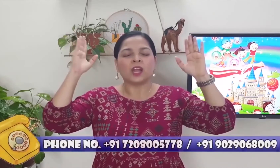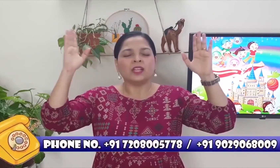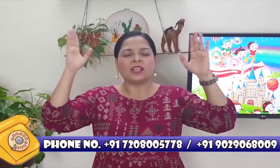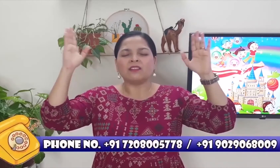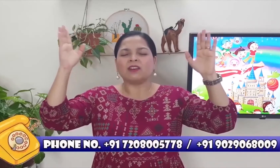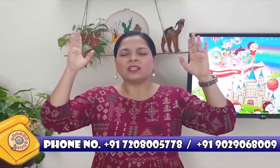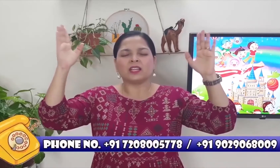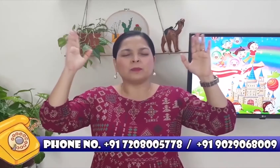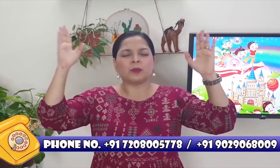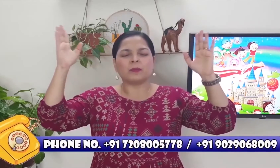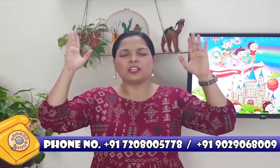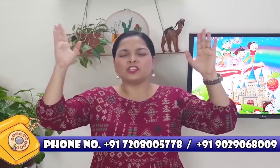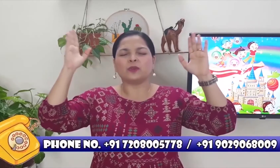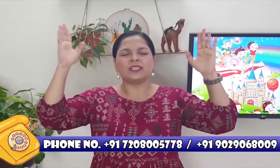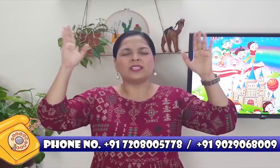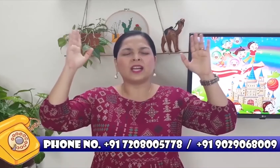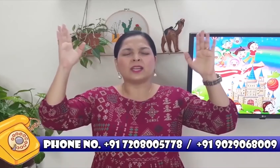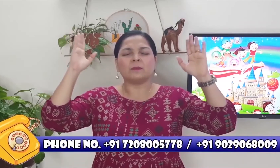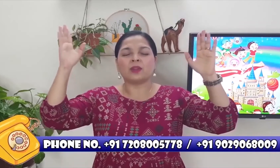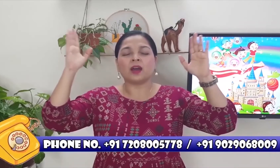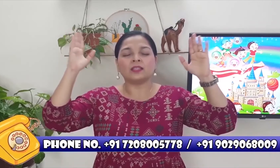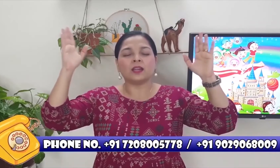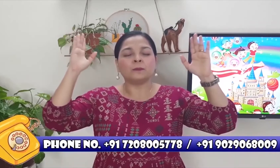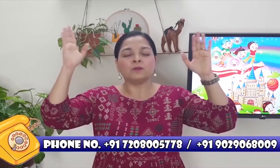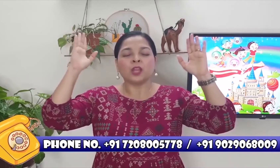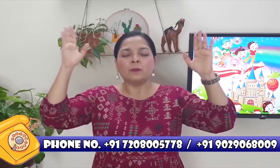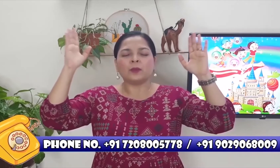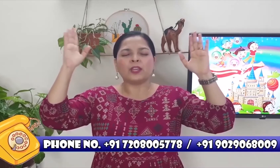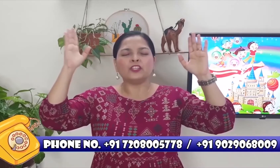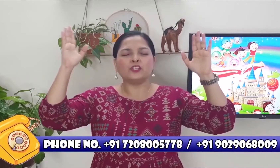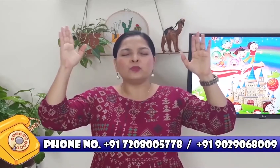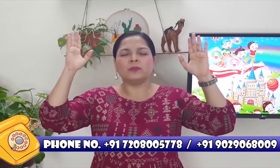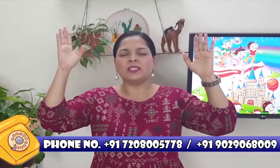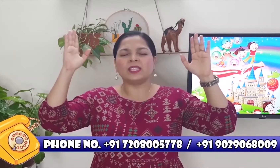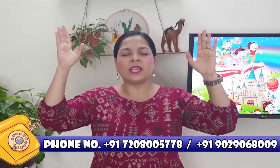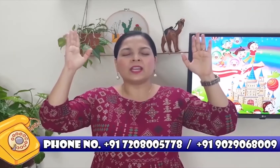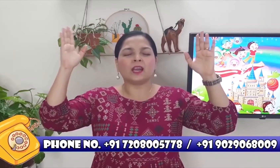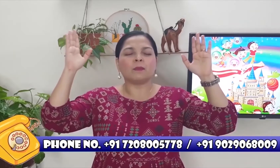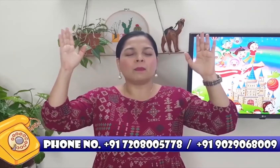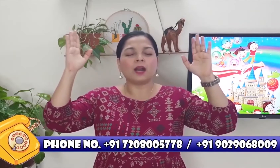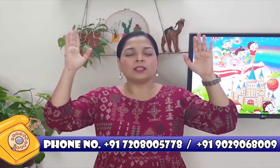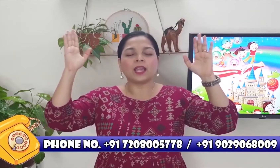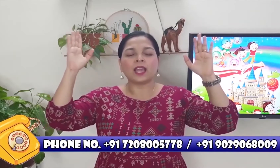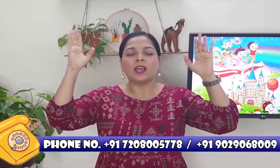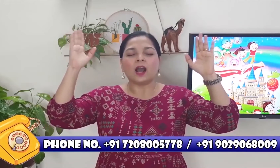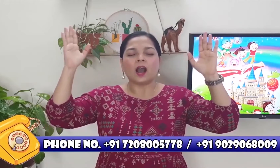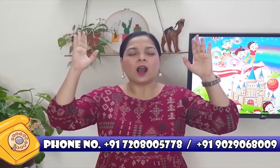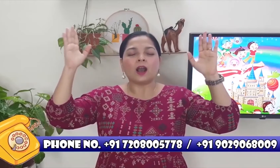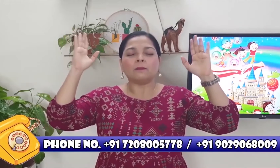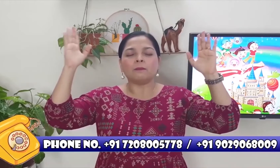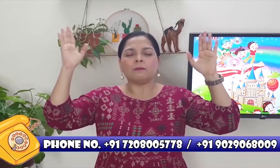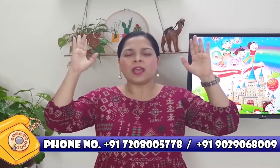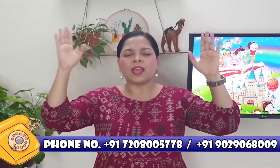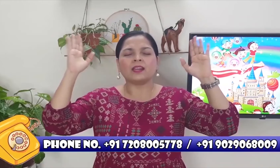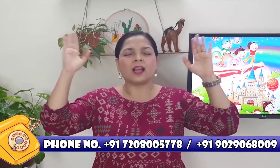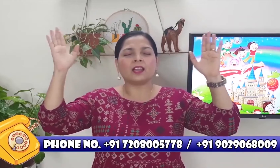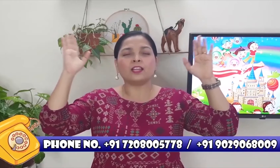छ। प्रभु धन्यवाद, धन्यवाद सबै कुराको लागि येशु ख्रिस्टको नाउँमा।